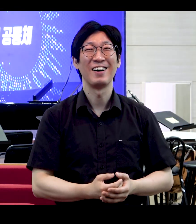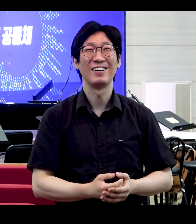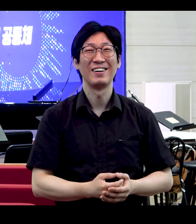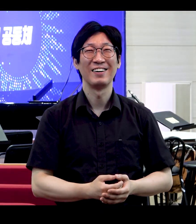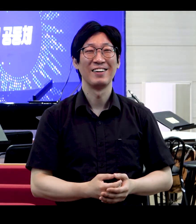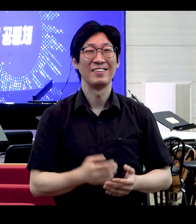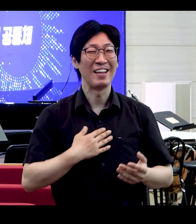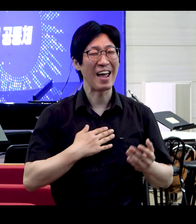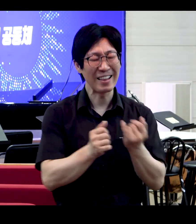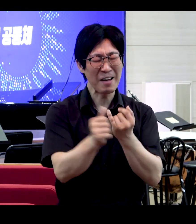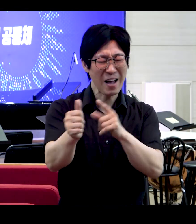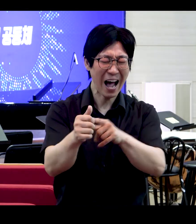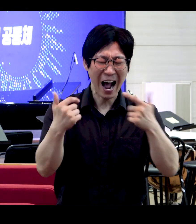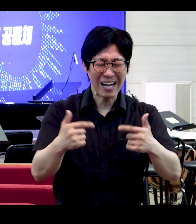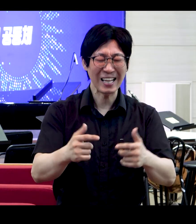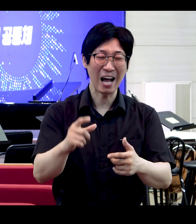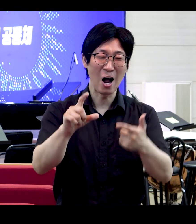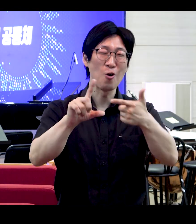얼마나 웃기는지 말이죠.